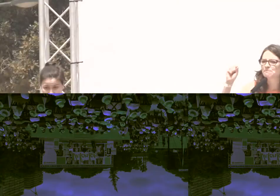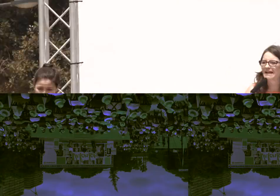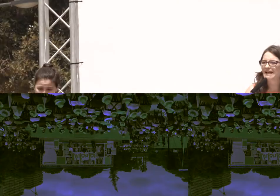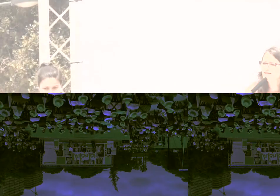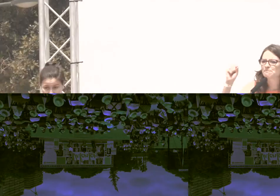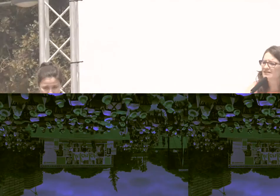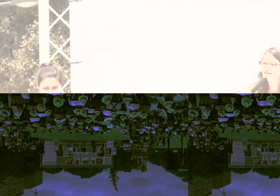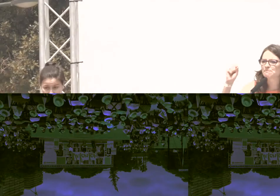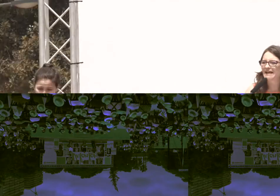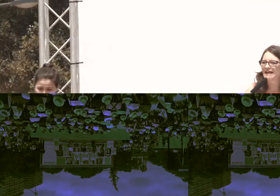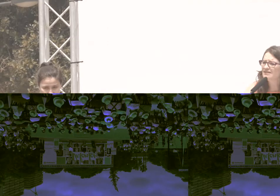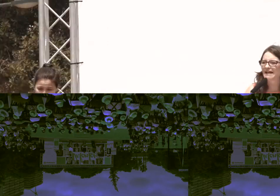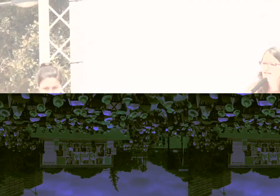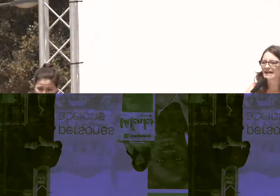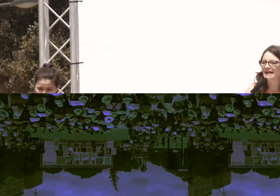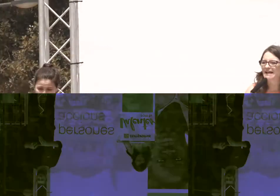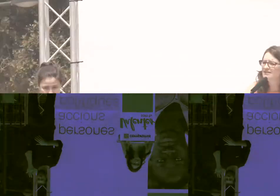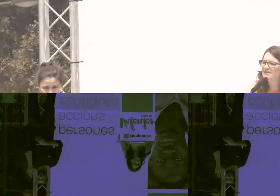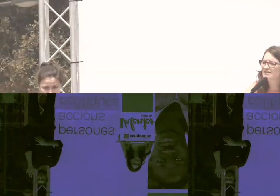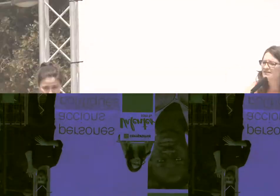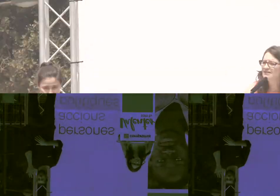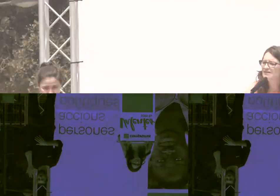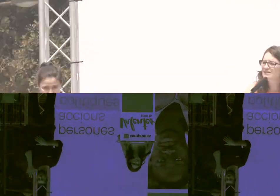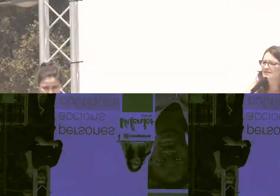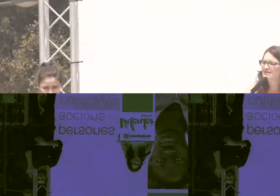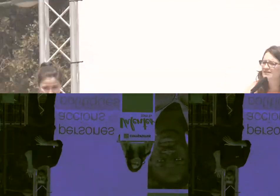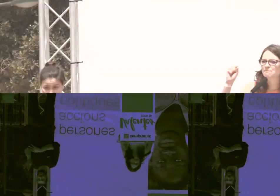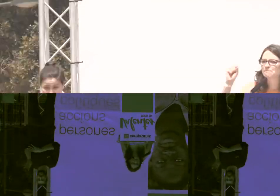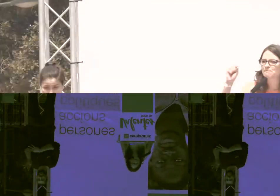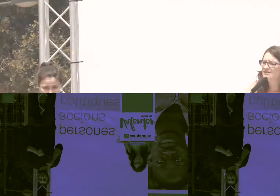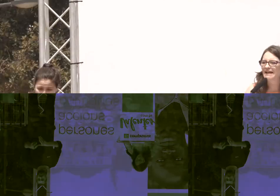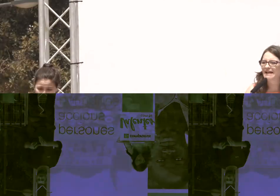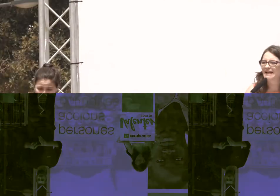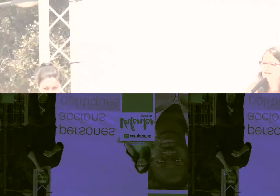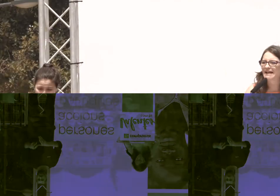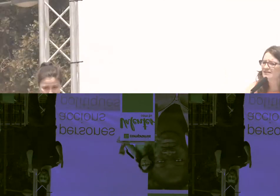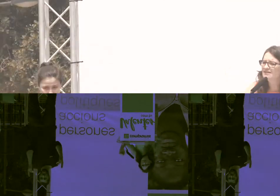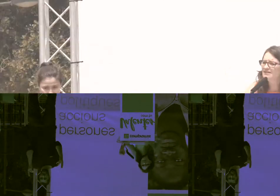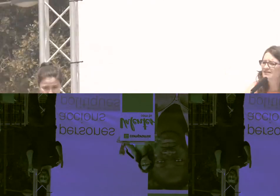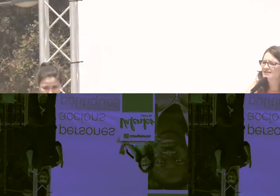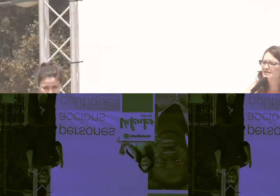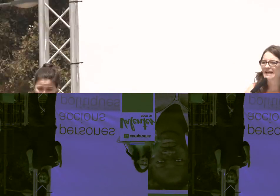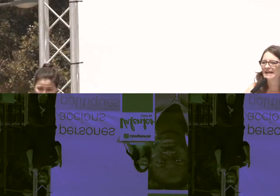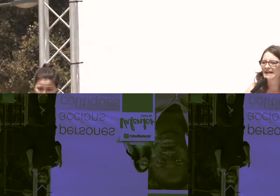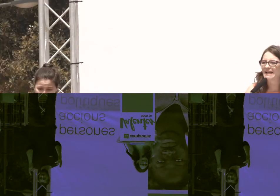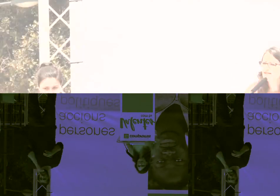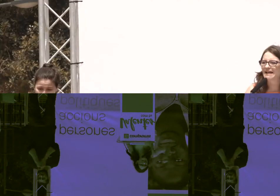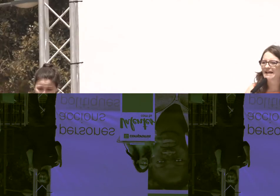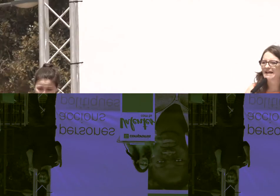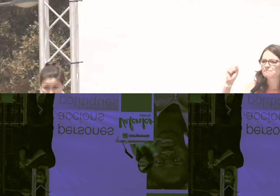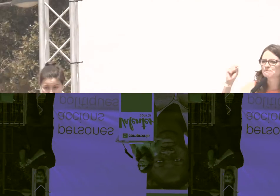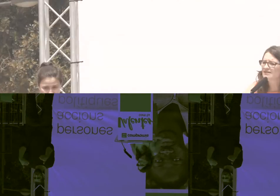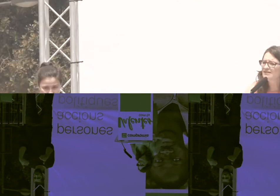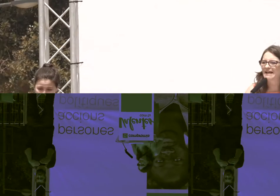En 2015, la justícia era un servei públic abandonat, inaccessible per a molta gent que més ho